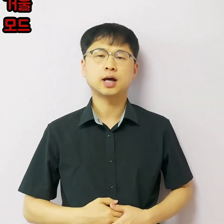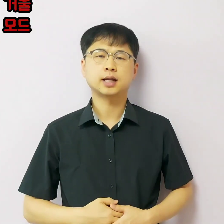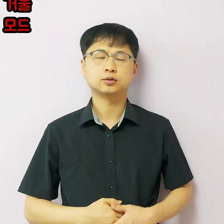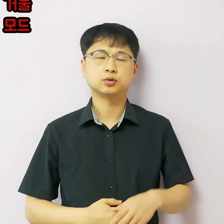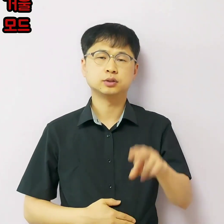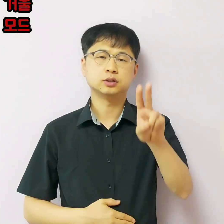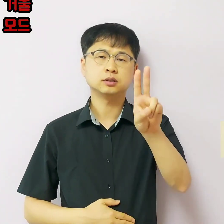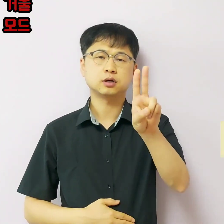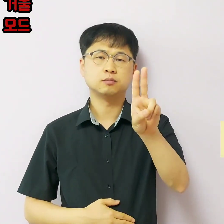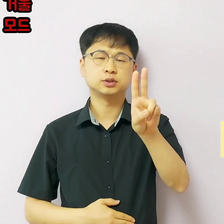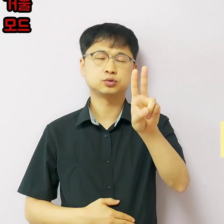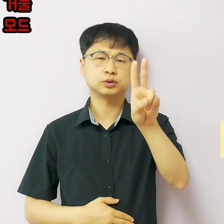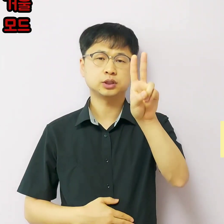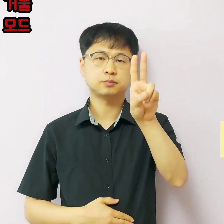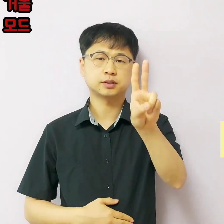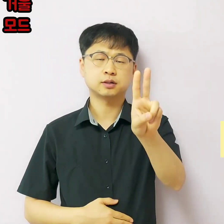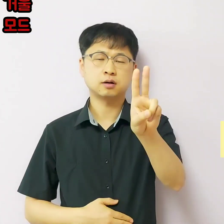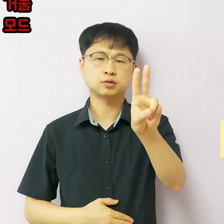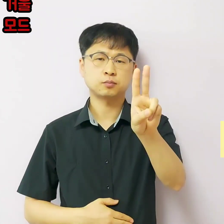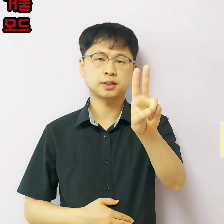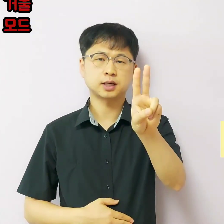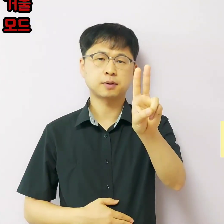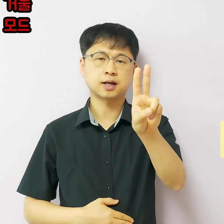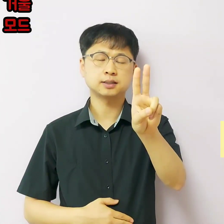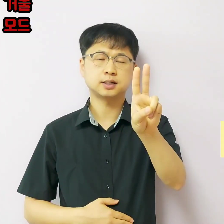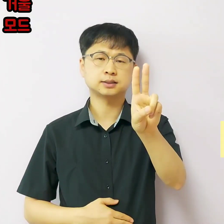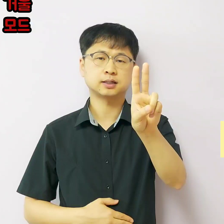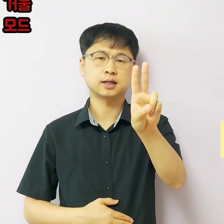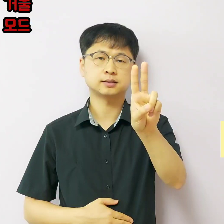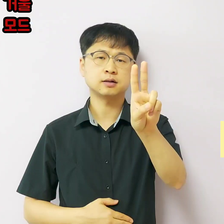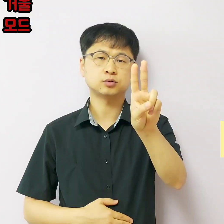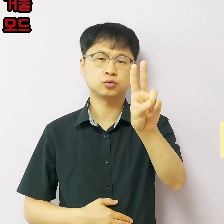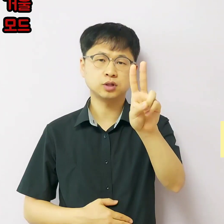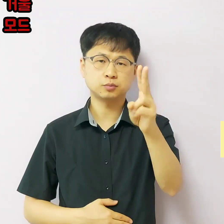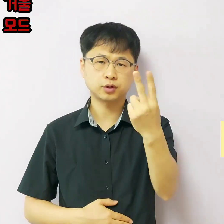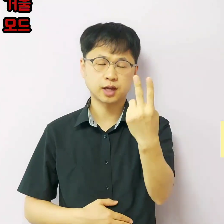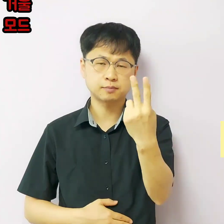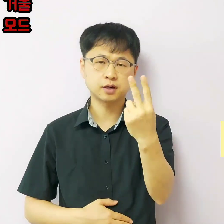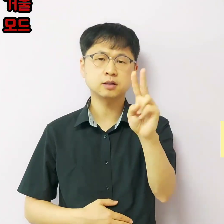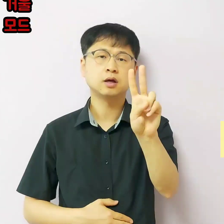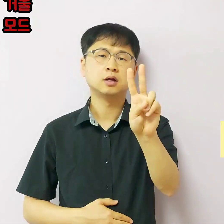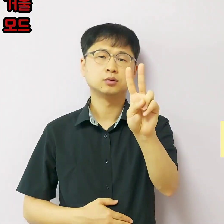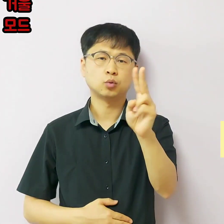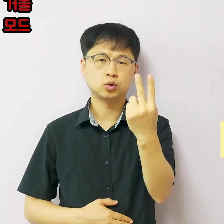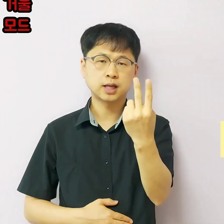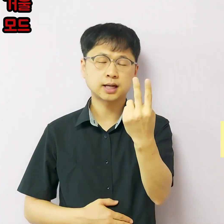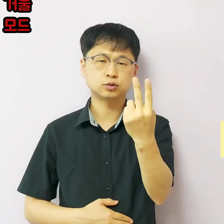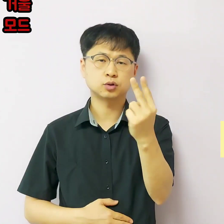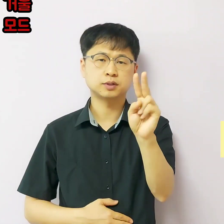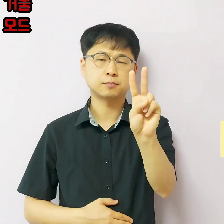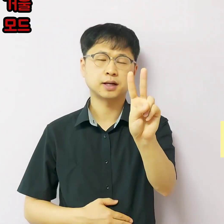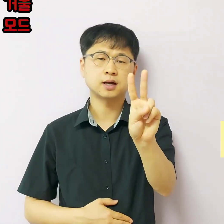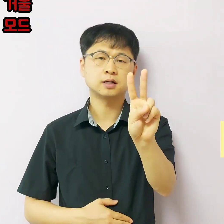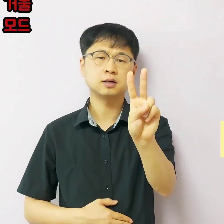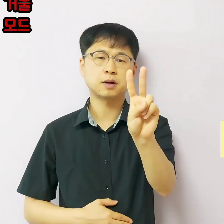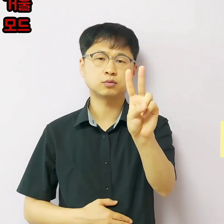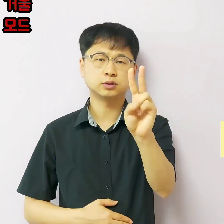라는 수어는 검지중지를 펴서 손바닥이 바깥을 향한 상태에서 손등이 보이게 하면 돌다 라는 수어입니다. 방향을 바꾸는